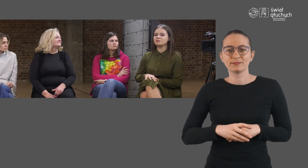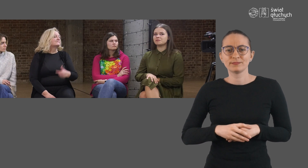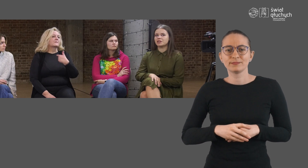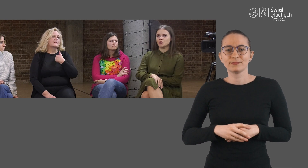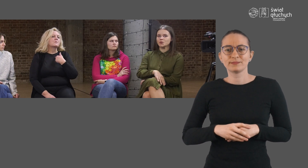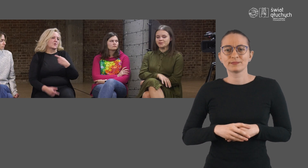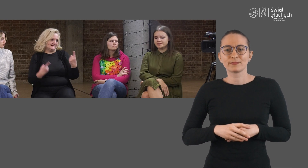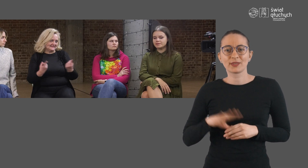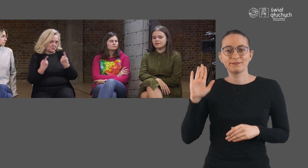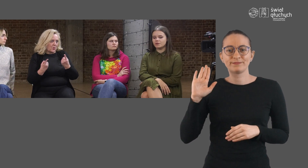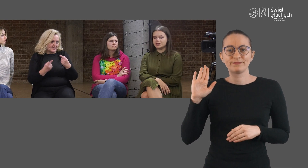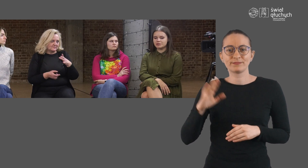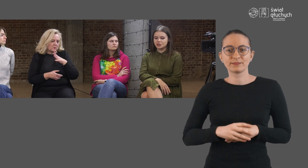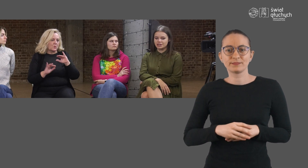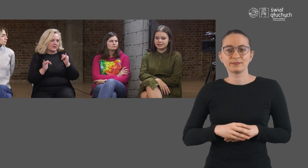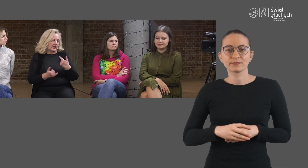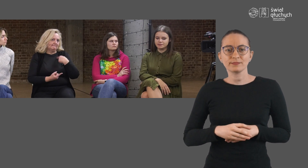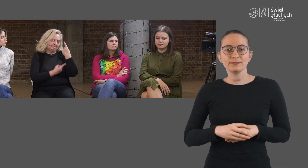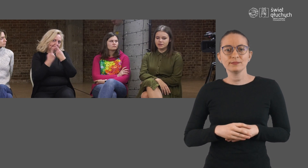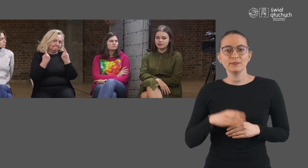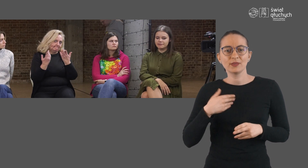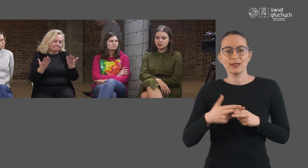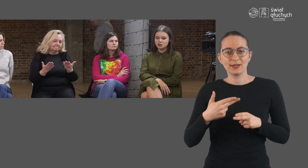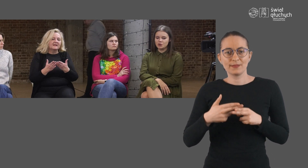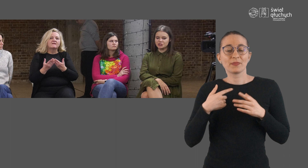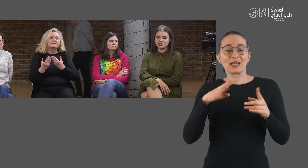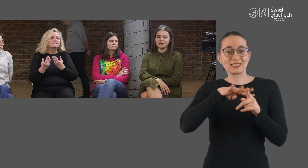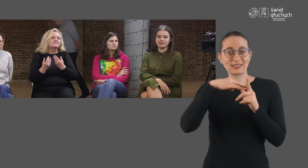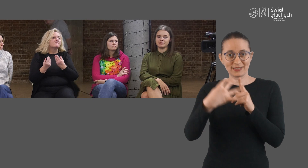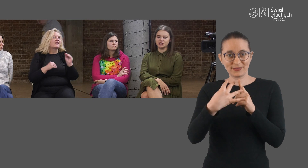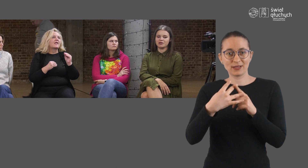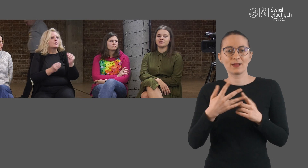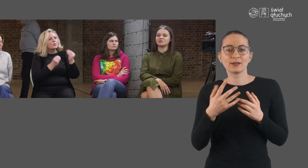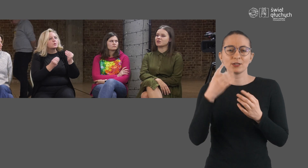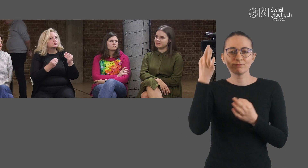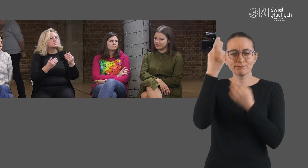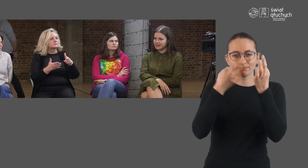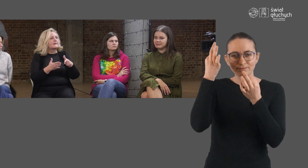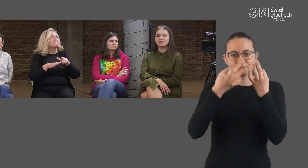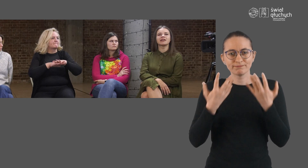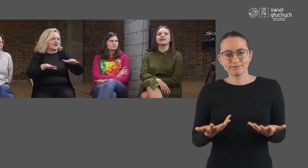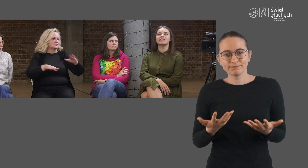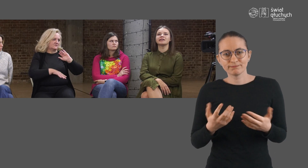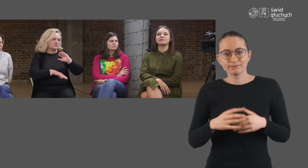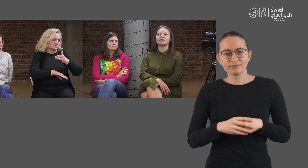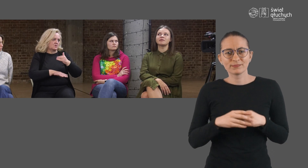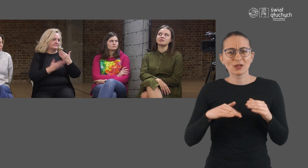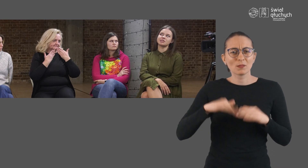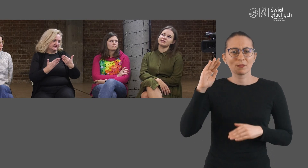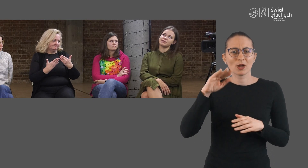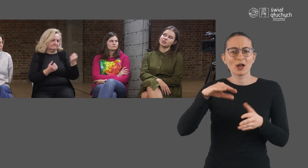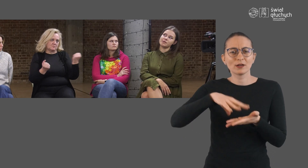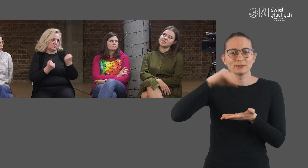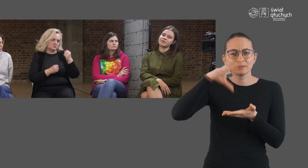W moim przypadku uważam, że największą szkołą życia przeżyłam właśnie w szkole masowej.